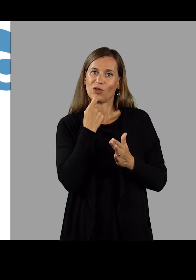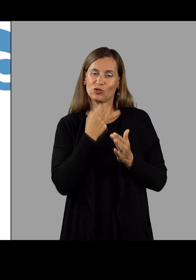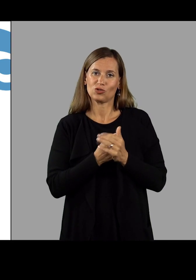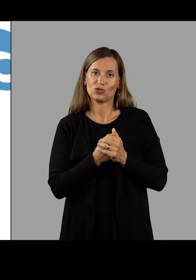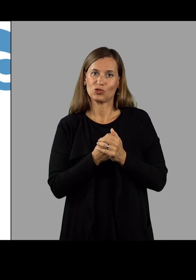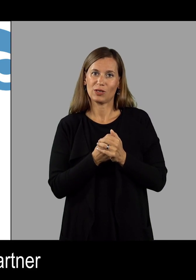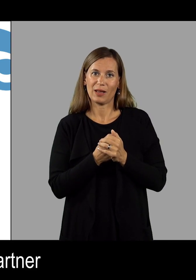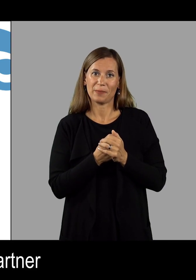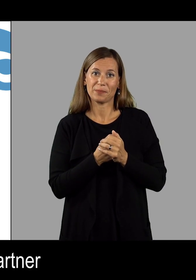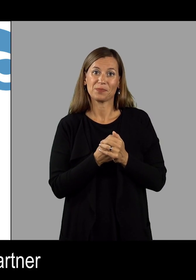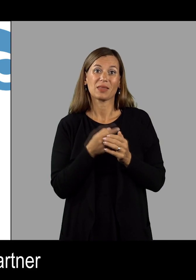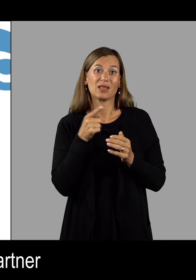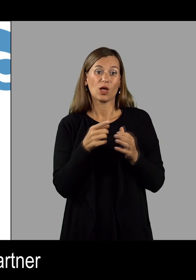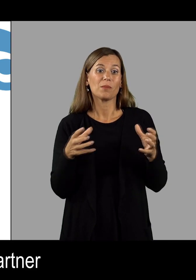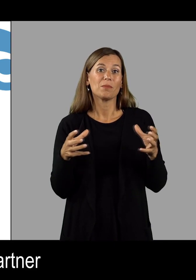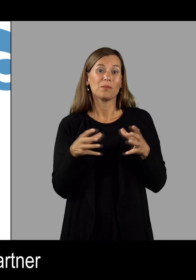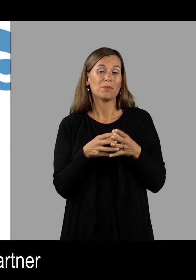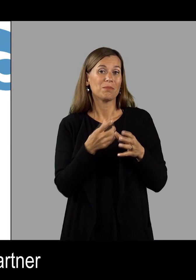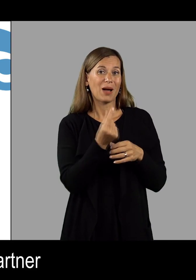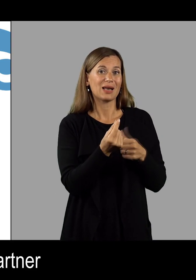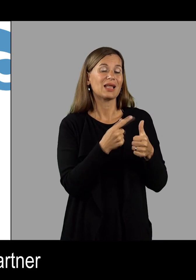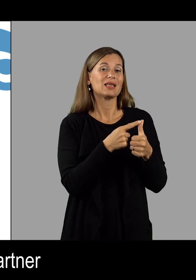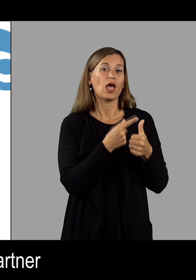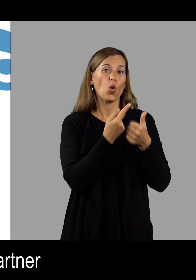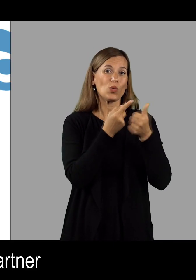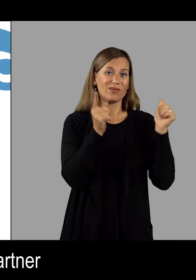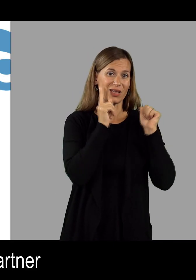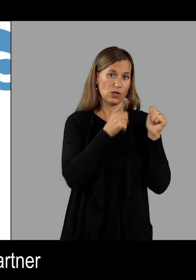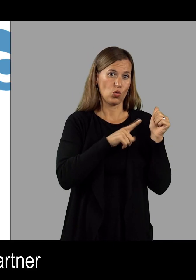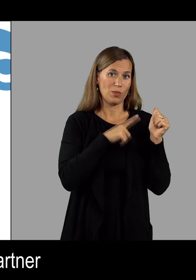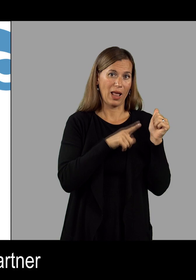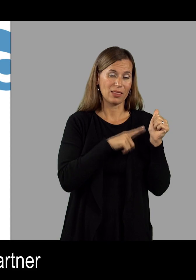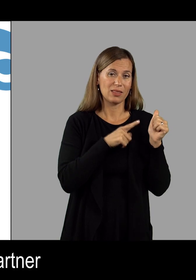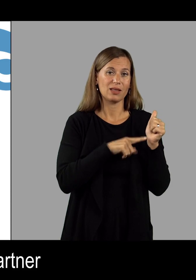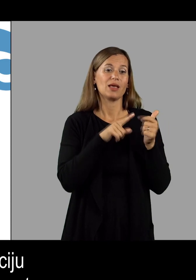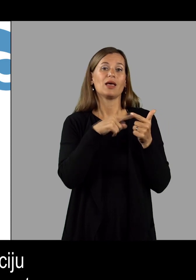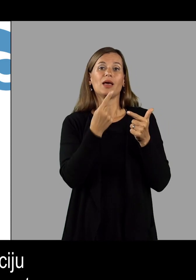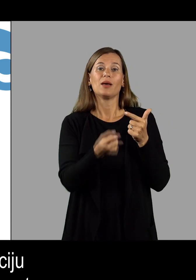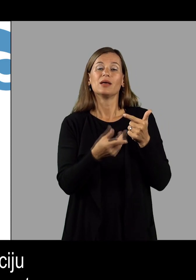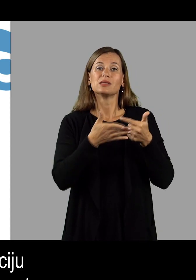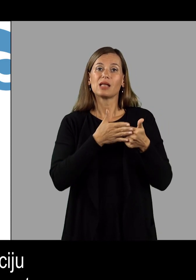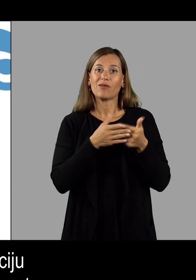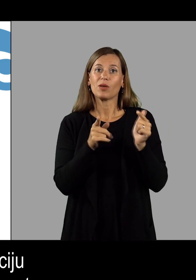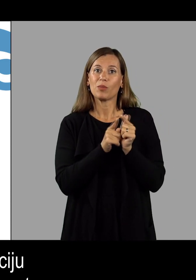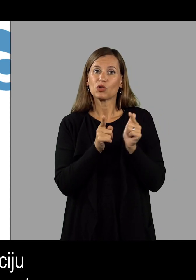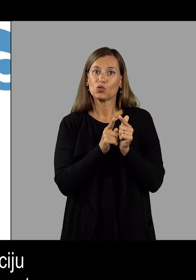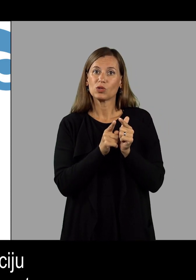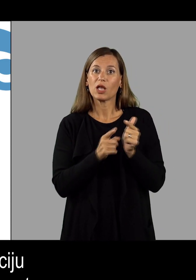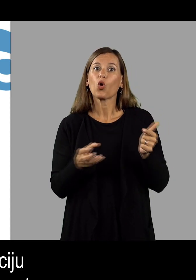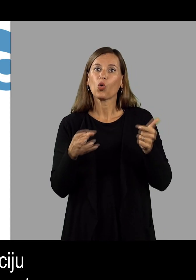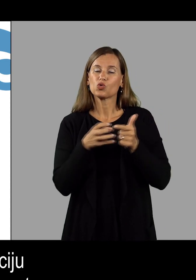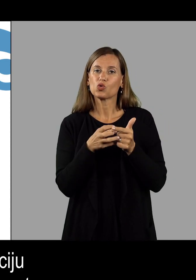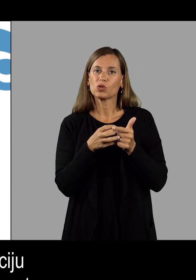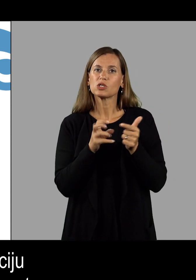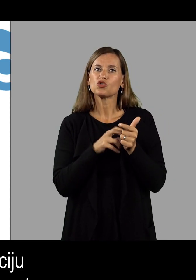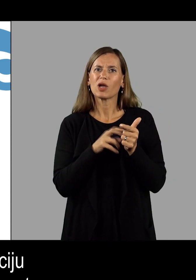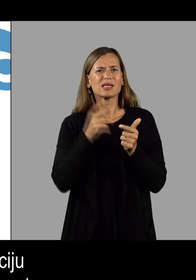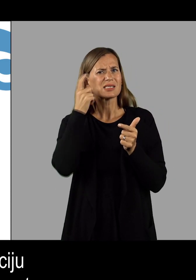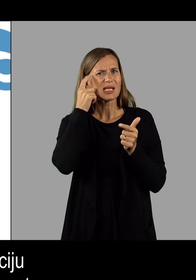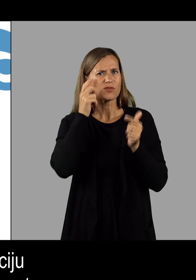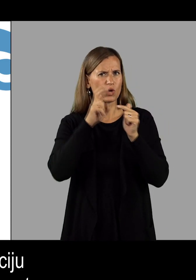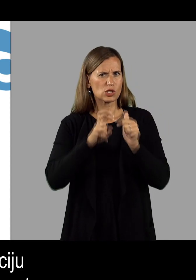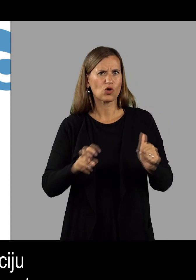ga bo projektni konzorcij, ki vključuje tako rekoč vse akterje, ki so se v zadnjih desetletjih ukvarjali razvojem jezikovnih virov